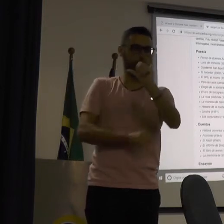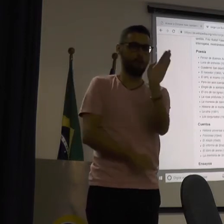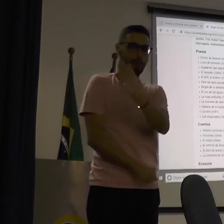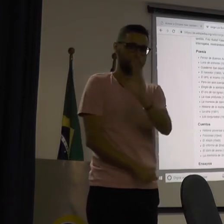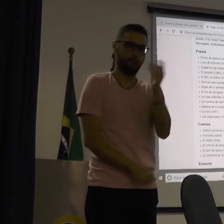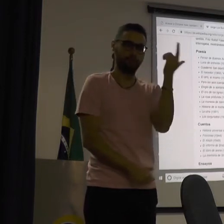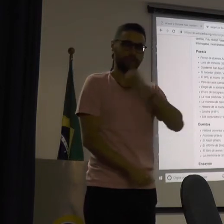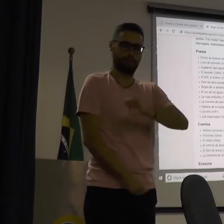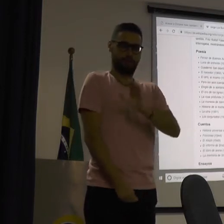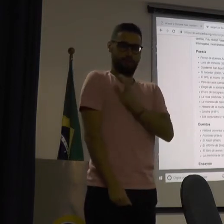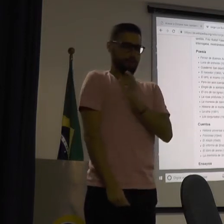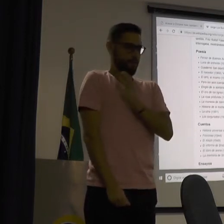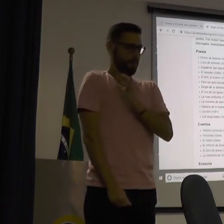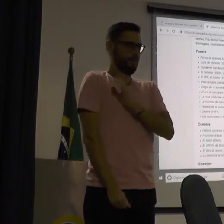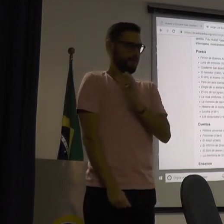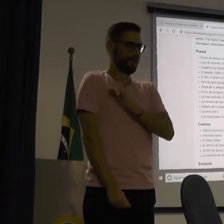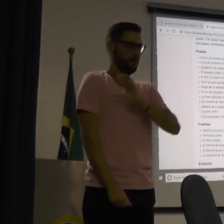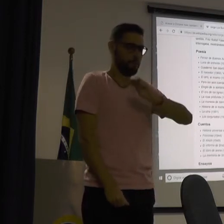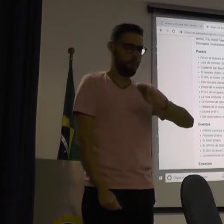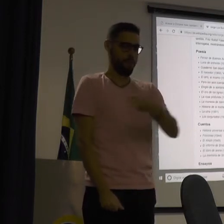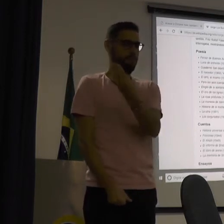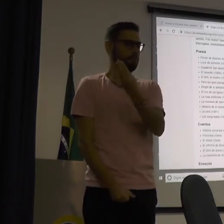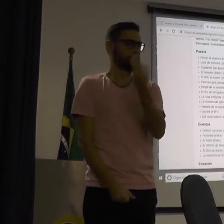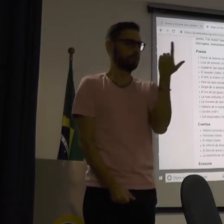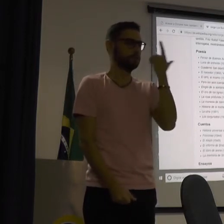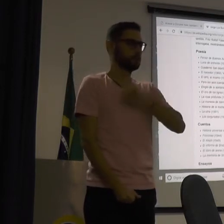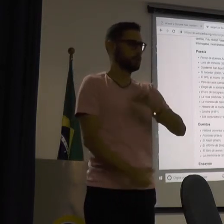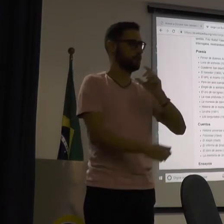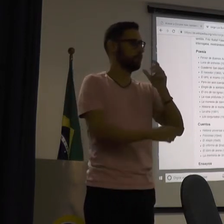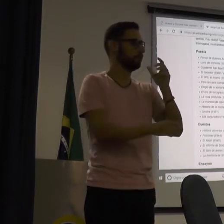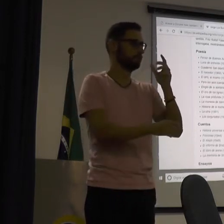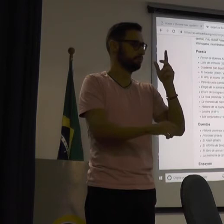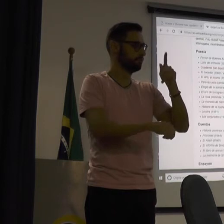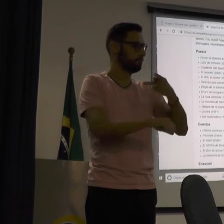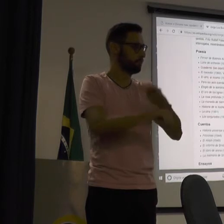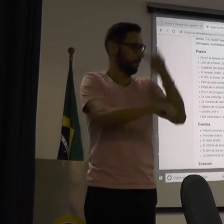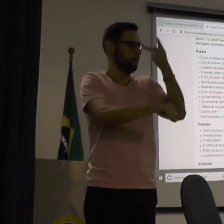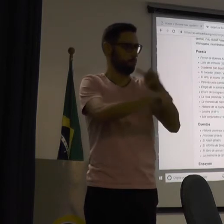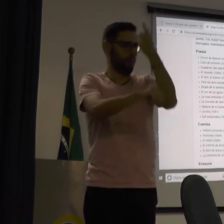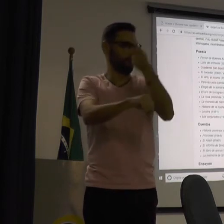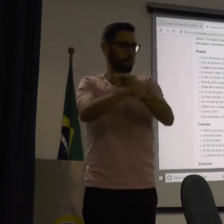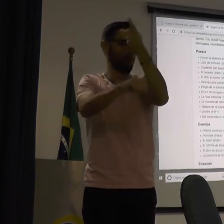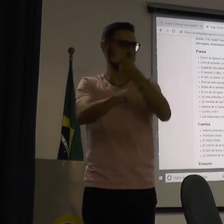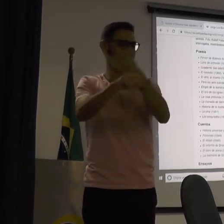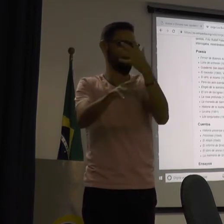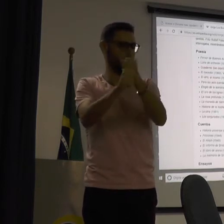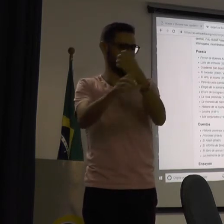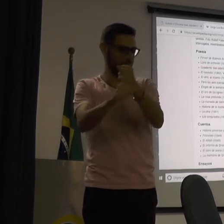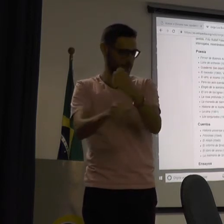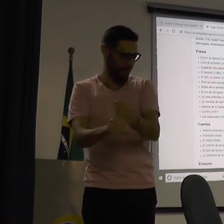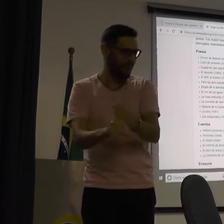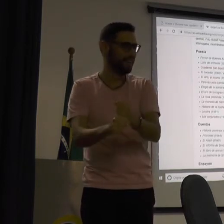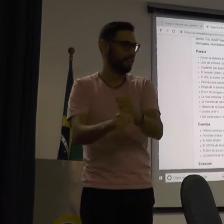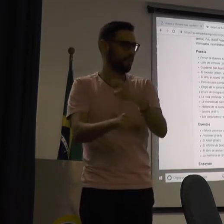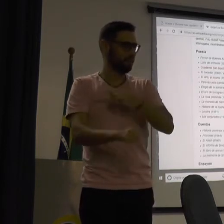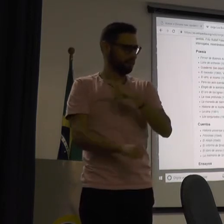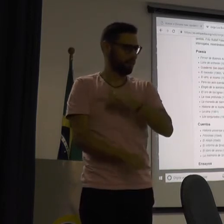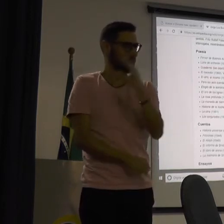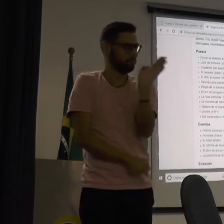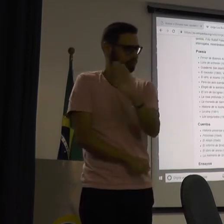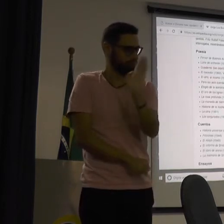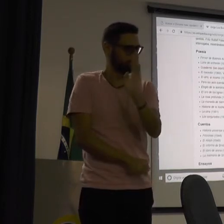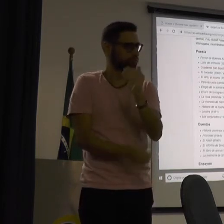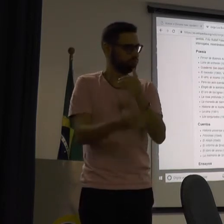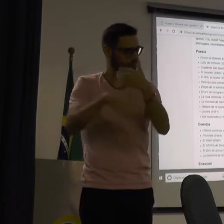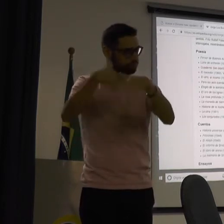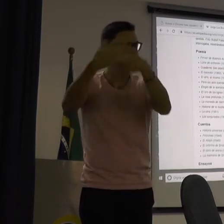Borges, porque ele ganhou tanto prêmio que depois ele não gastava, ele tinha uma vida super estoica assim, né? Em